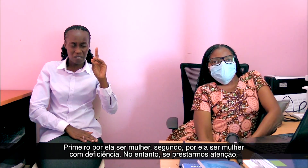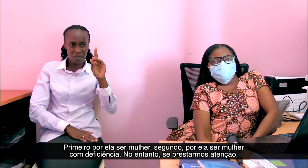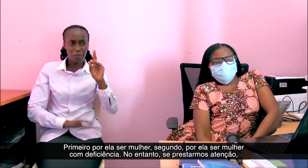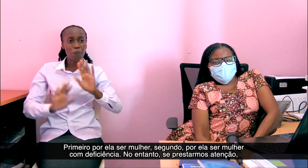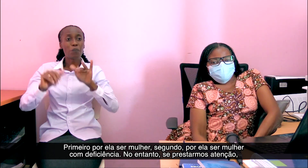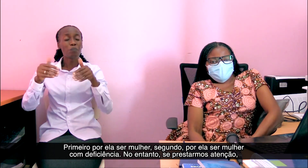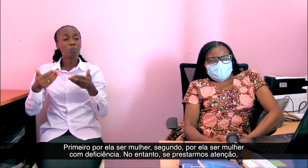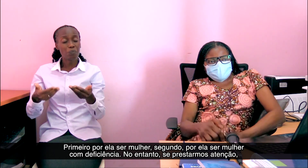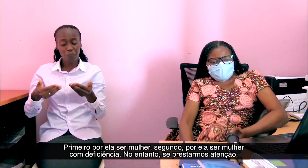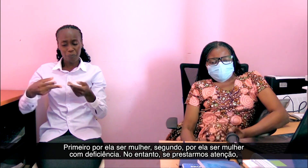se prestarmos atenção,